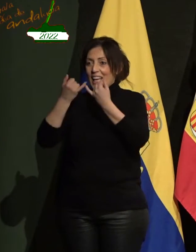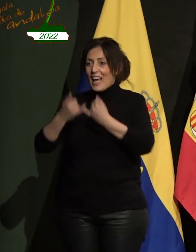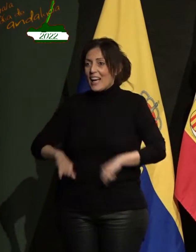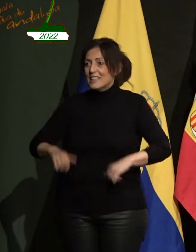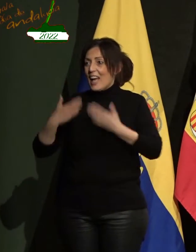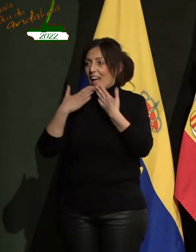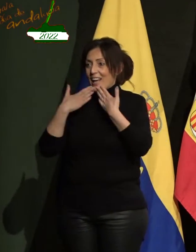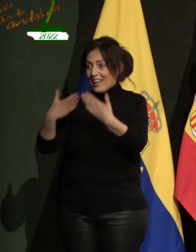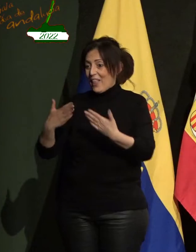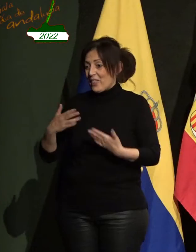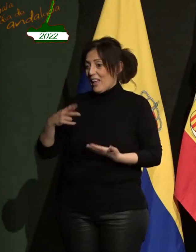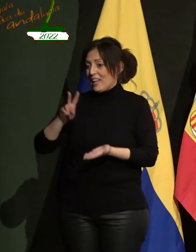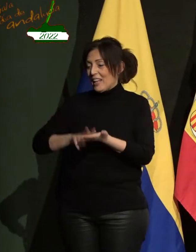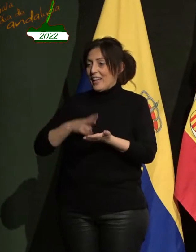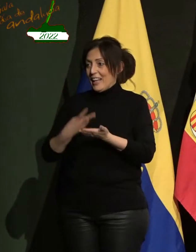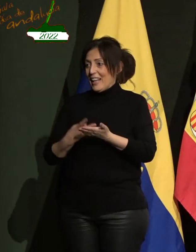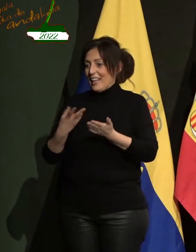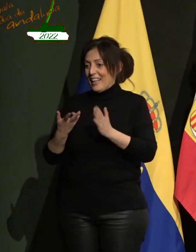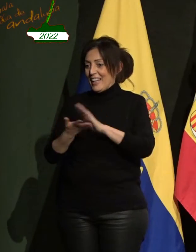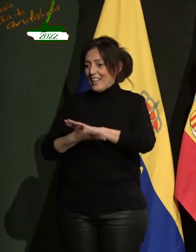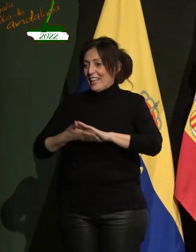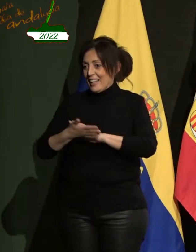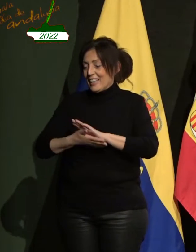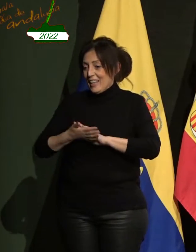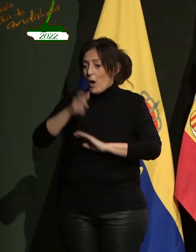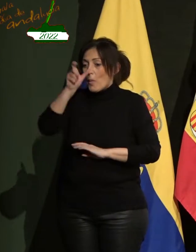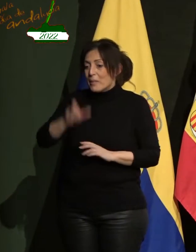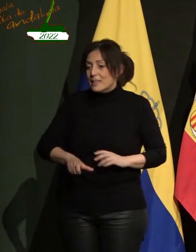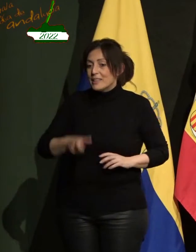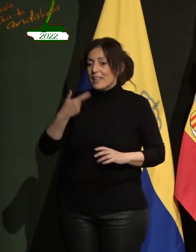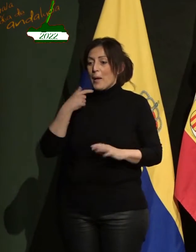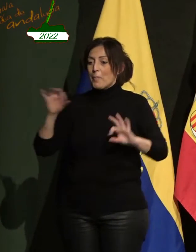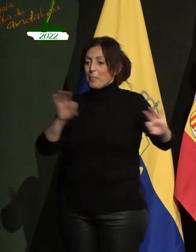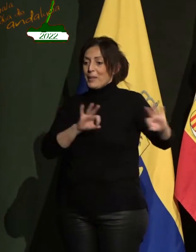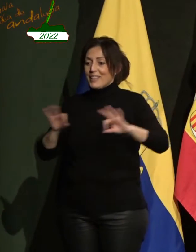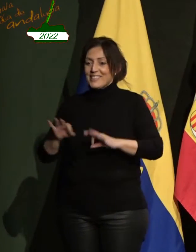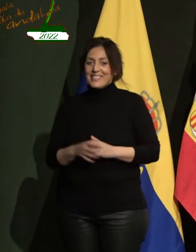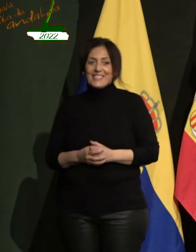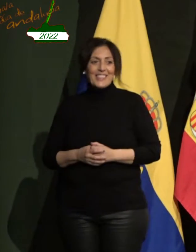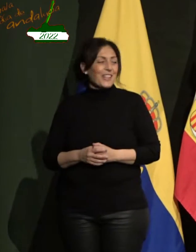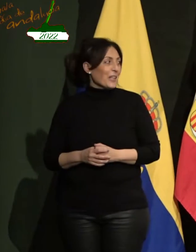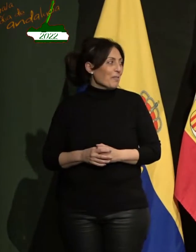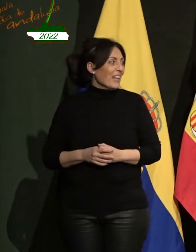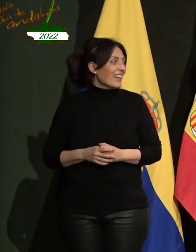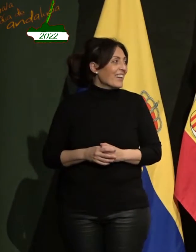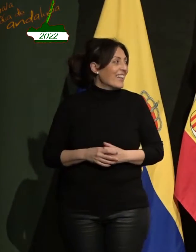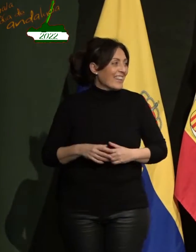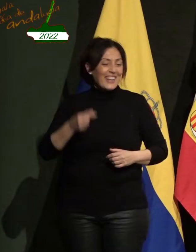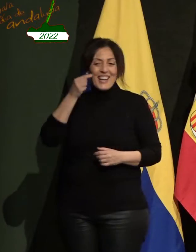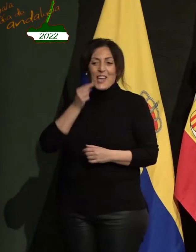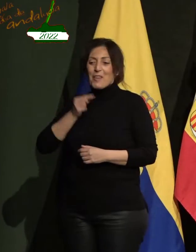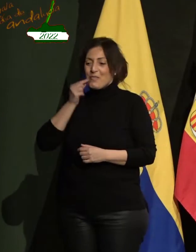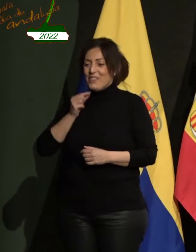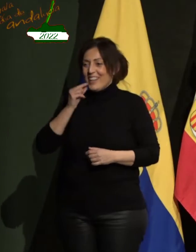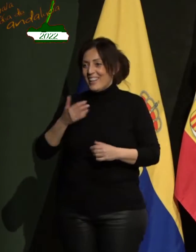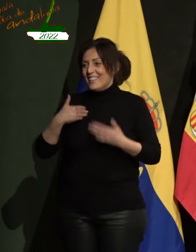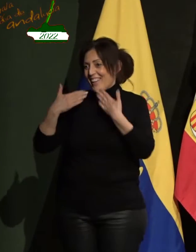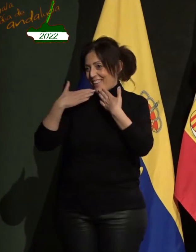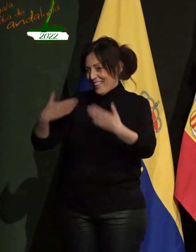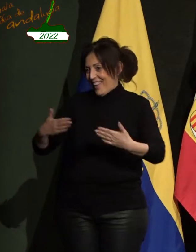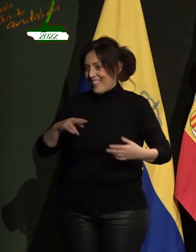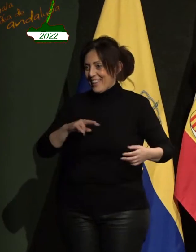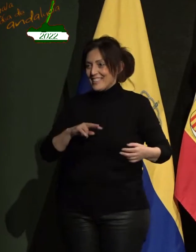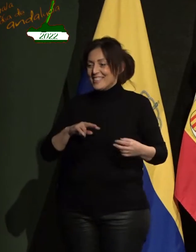gracias, bueno, pues como ven, a una persona perfectamente preparada. ¿Cómo te llamas? Inma, que nos